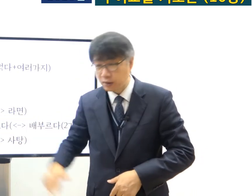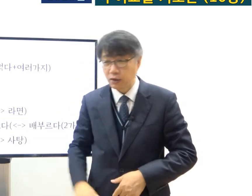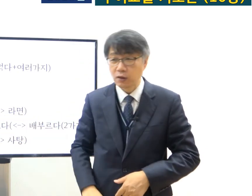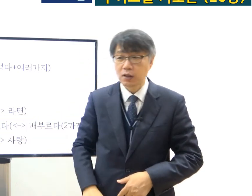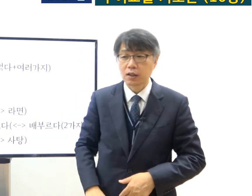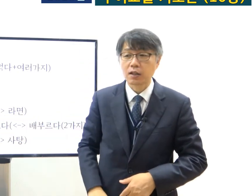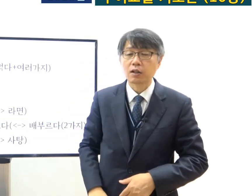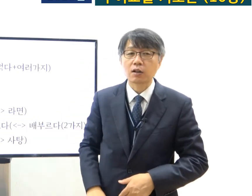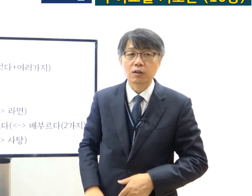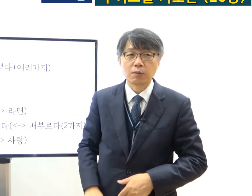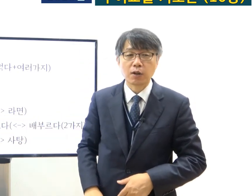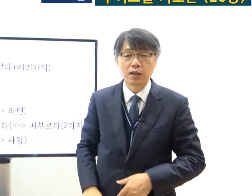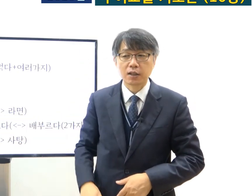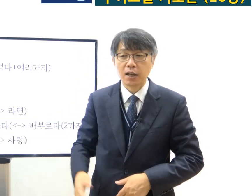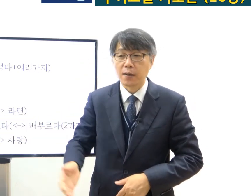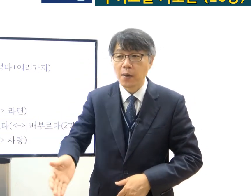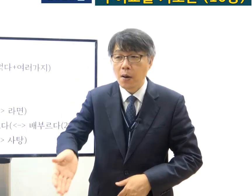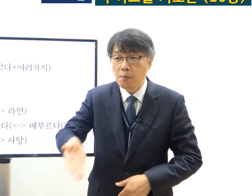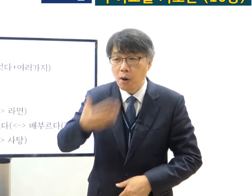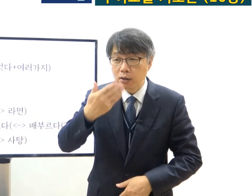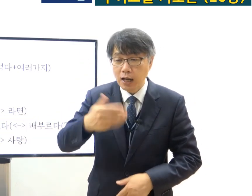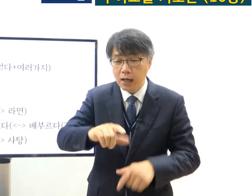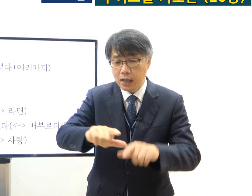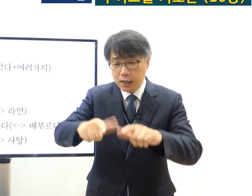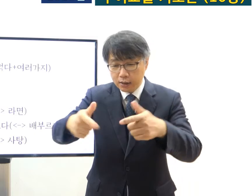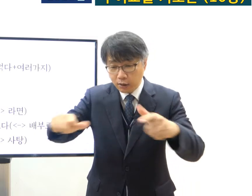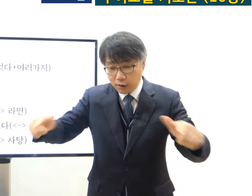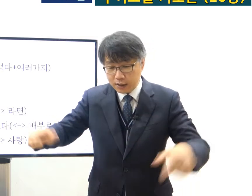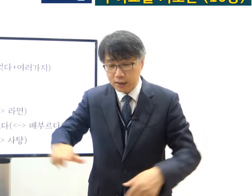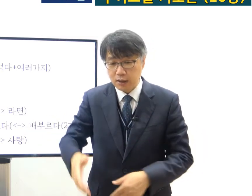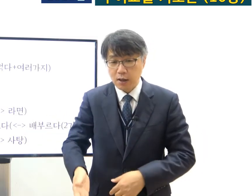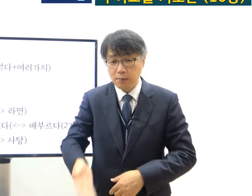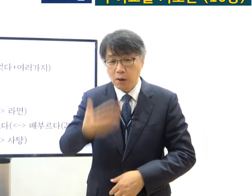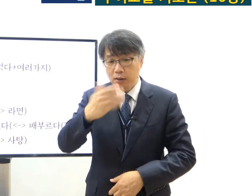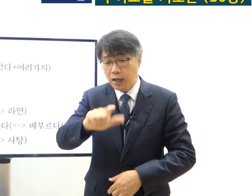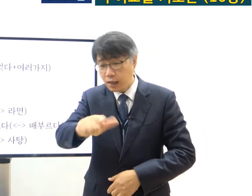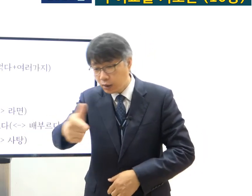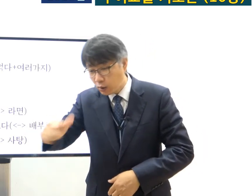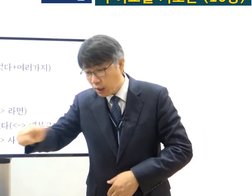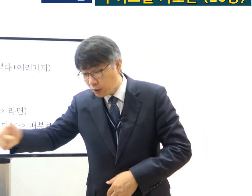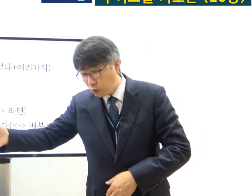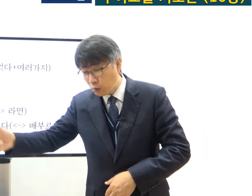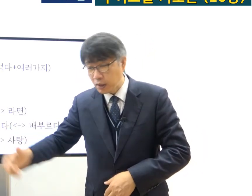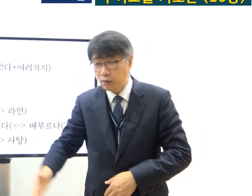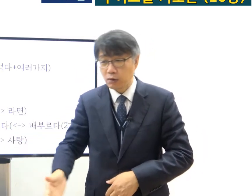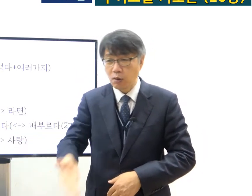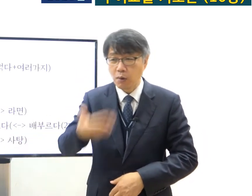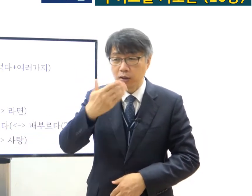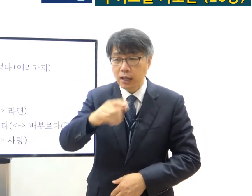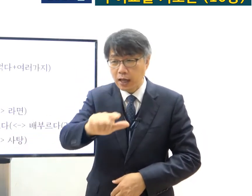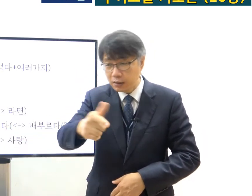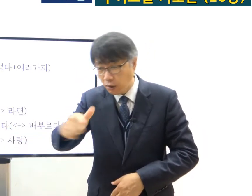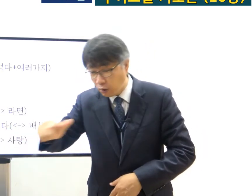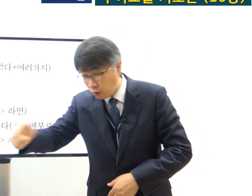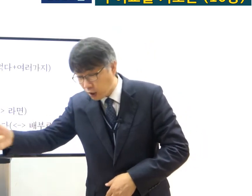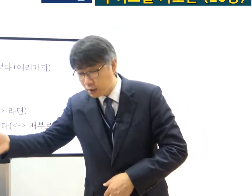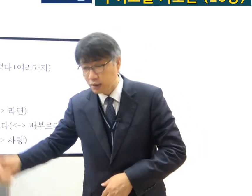거죠. 이런 걸 표현하는 건데, 먹다 여러 가지. 먹다 이렇게 한쪽으로만 해도 되고요. 먹다 여러 가지.